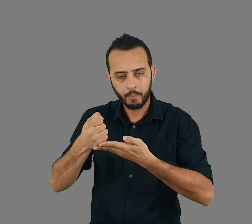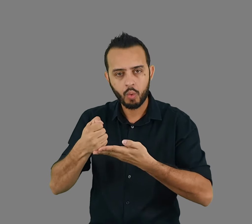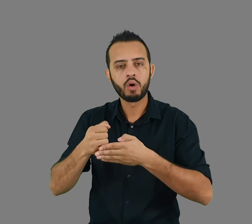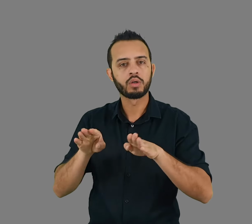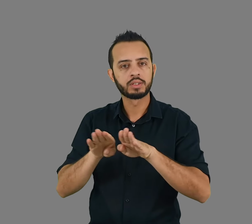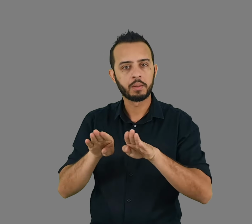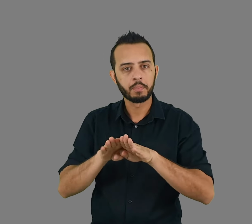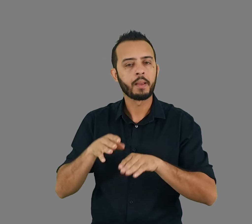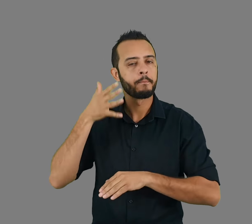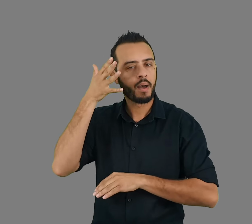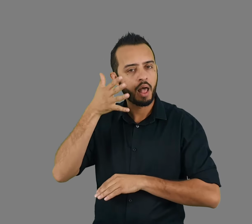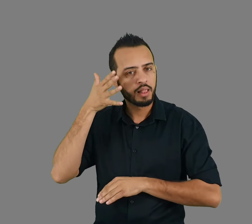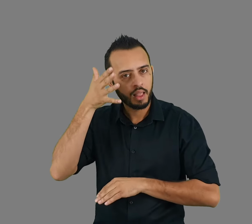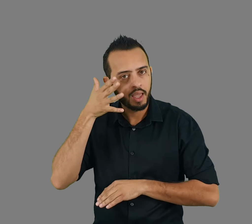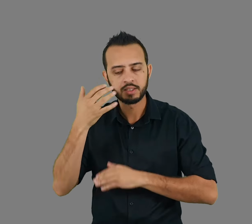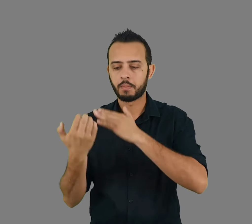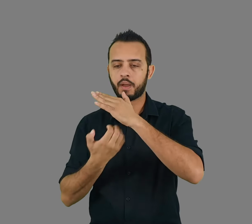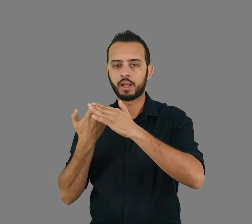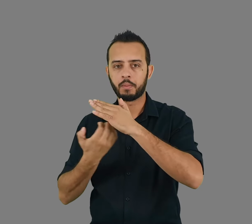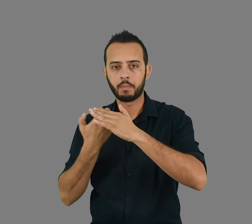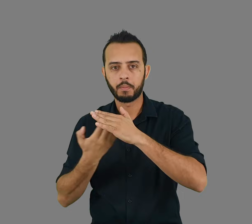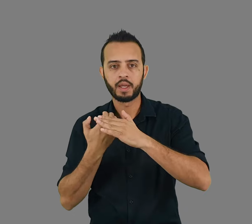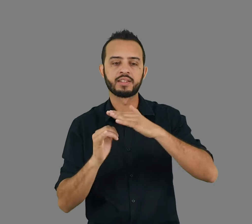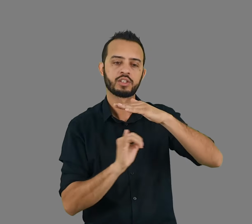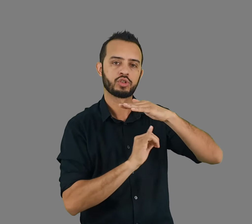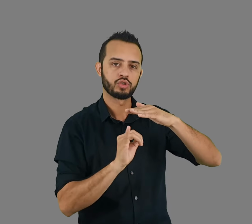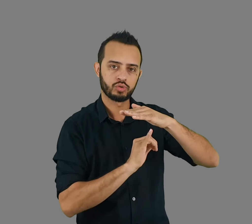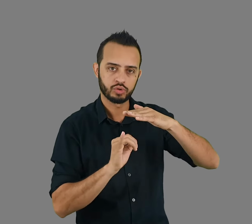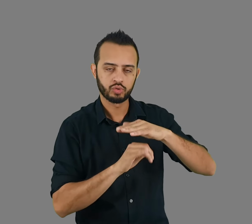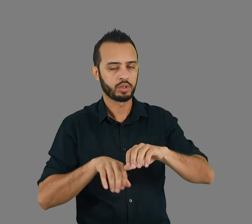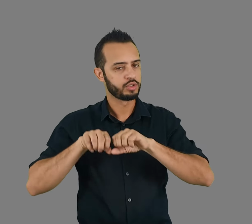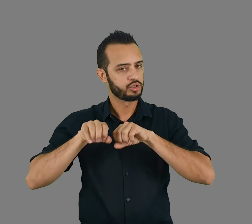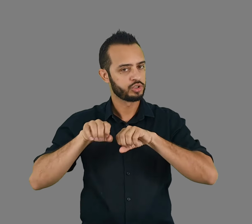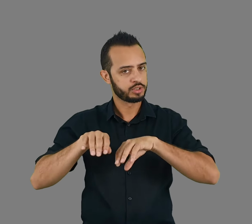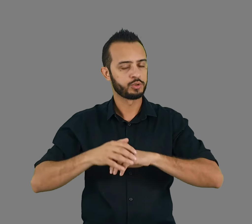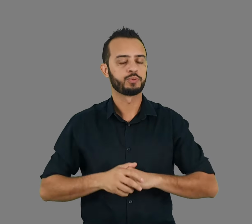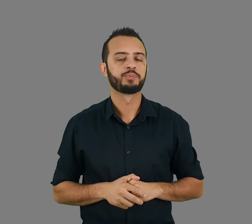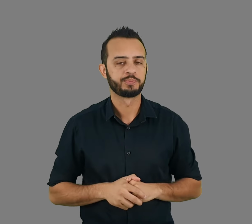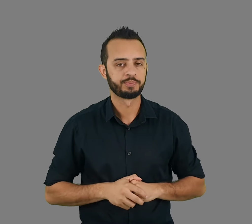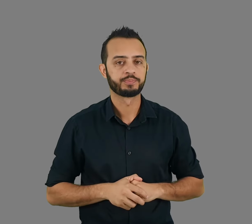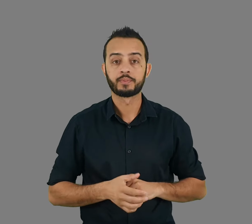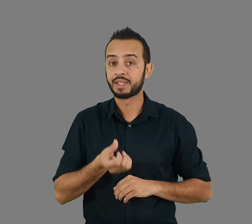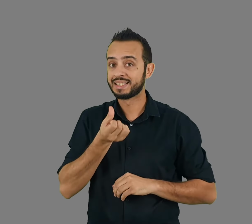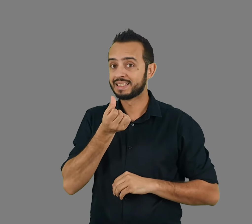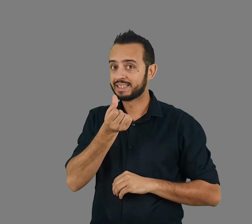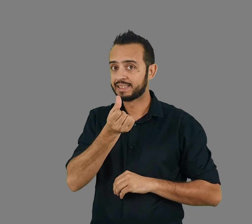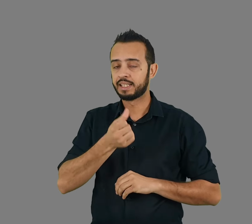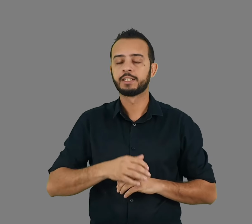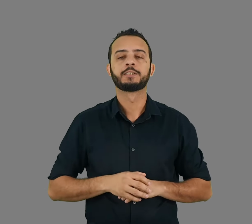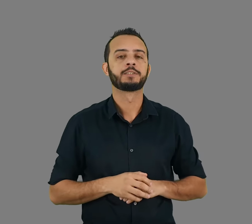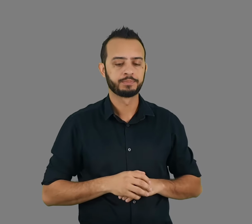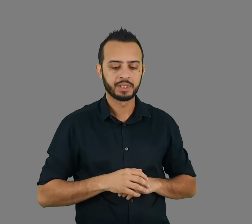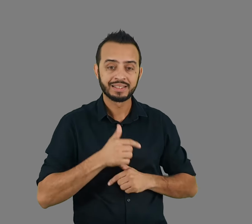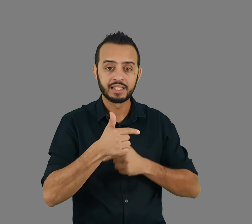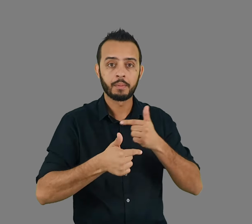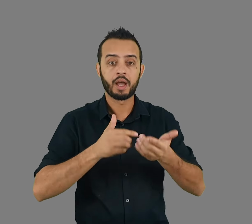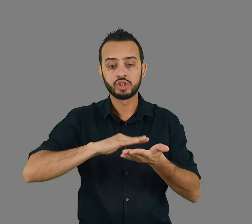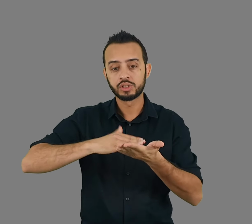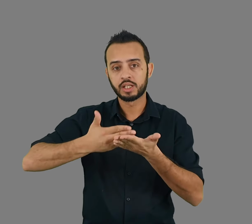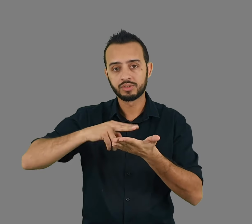e palestras para empresas e instituições de ensino. 6. Serviços de tradução e interpretação em